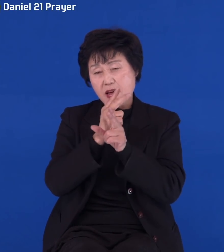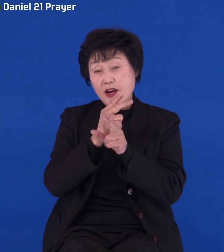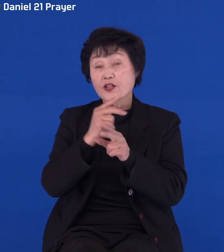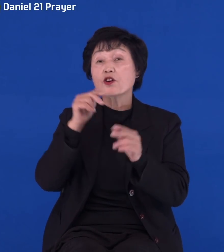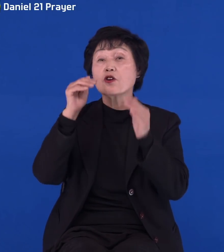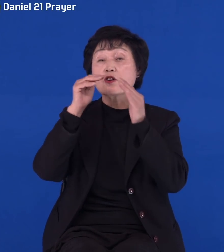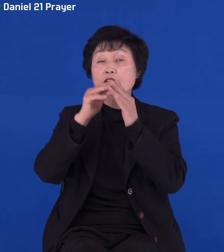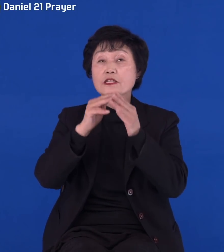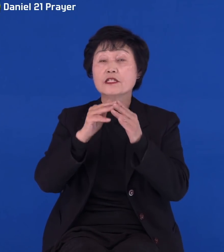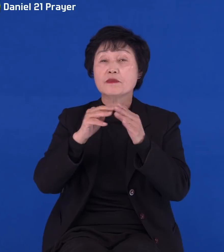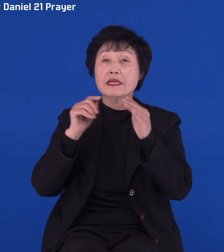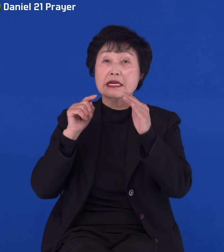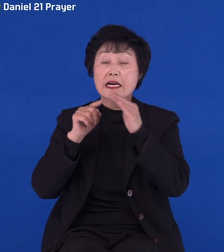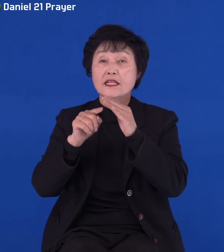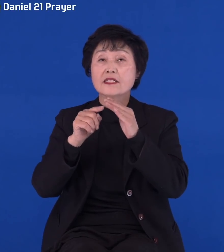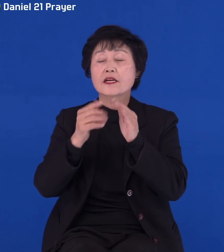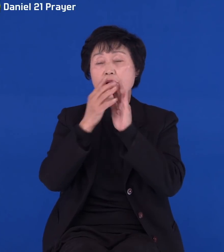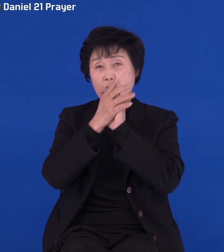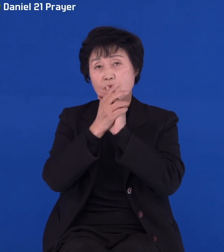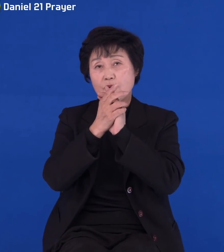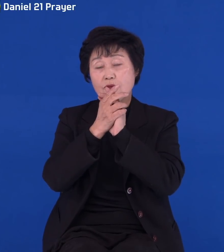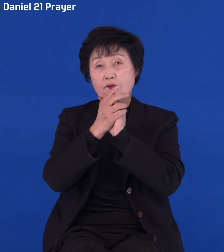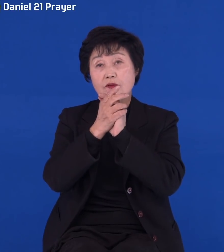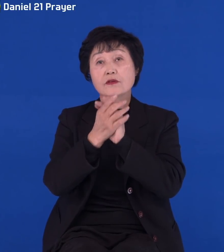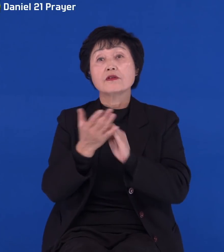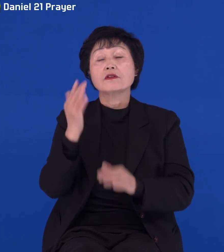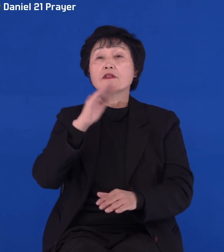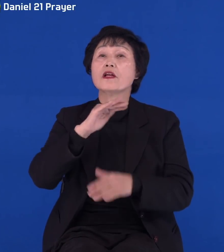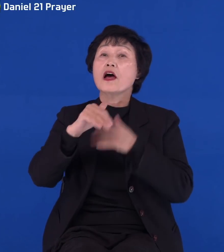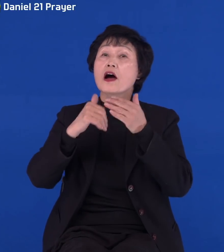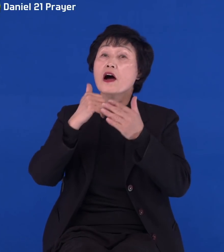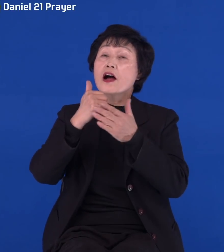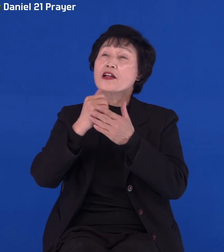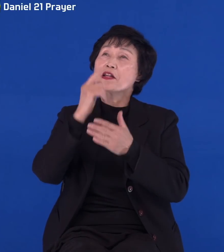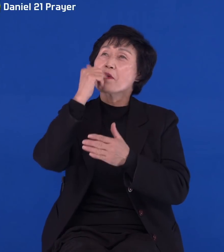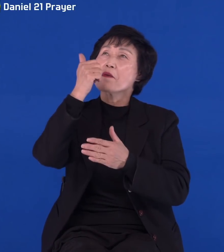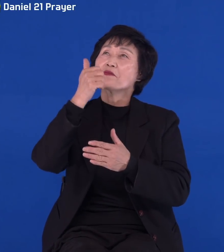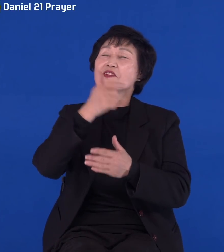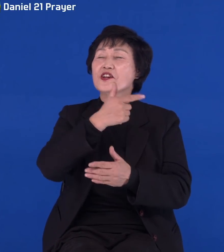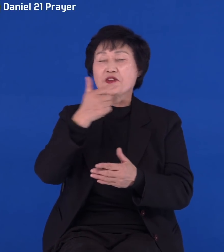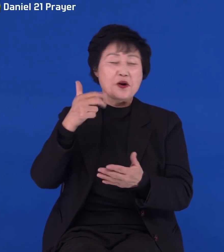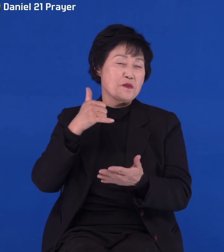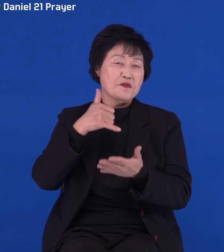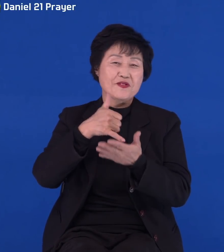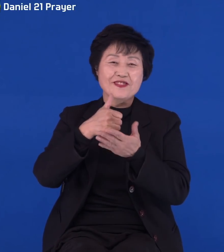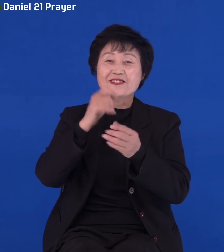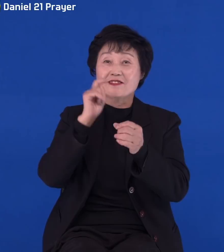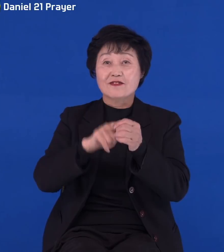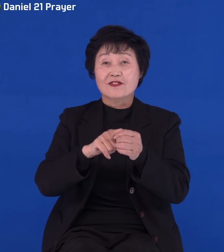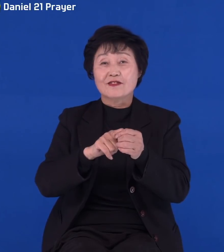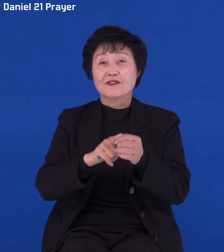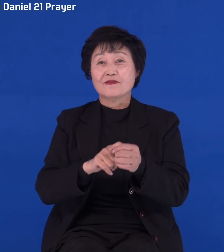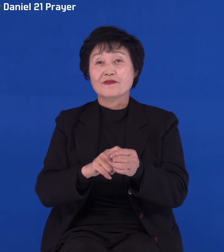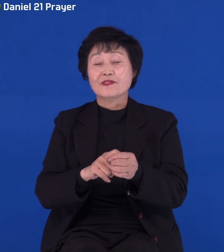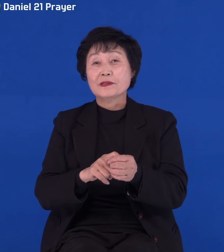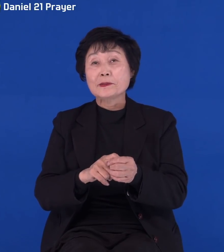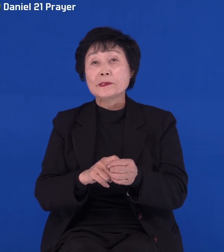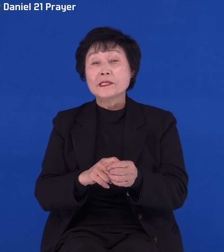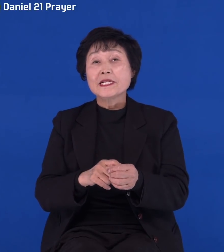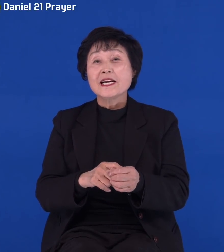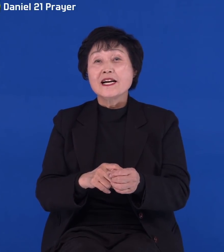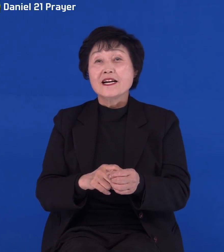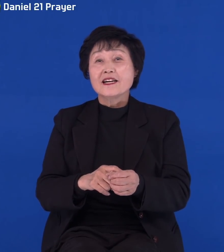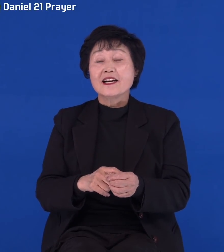기도하는데 우리 주님이 굉장히 인격적이셨습니다. 저 같으면 너부터 알아! 진노와 불이 막 쏟아질 것